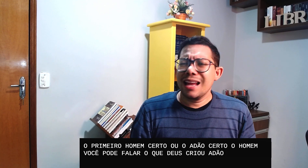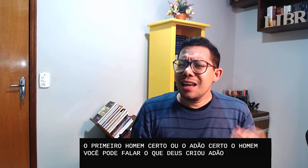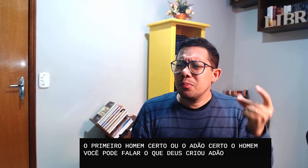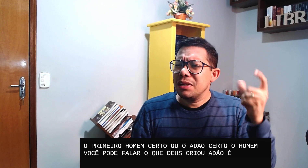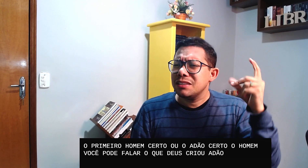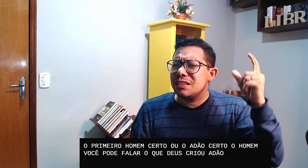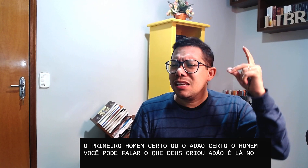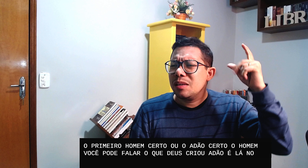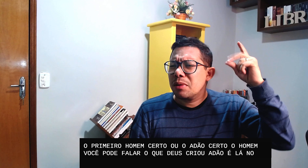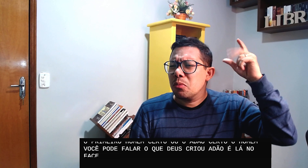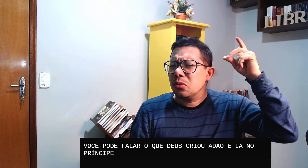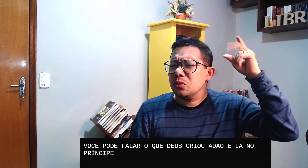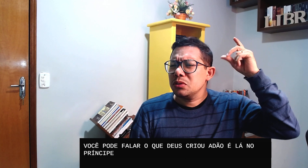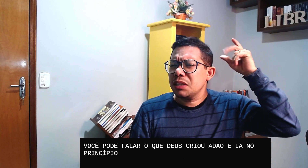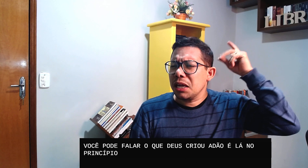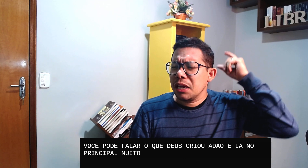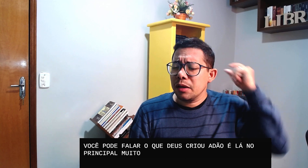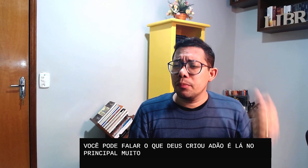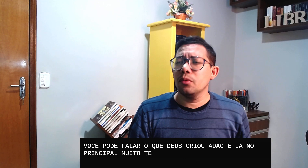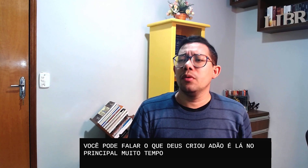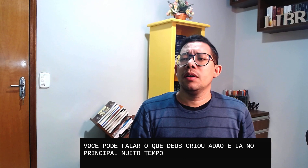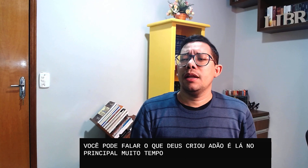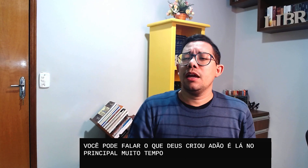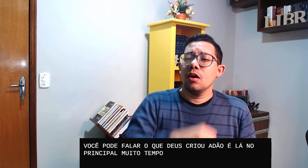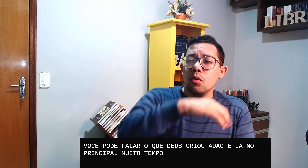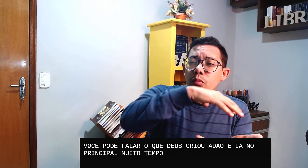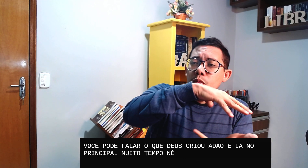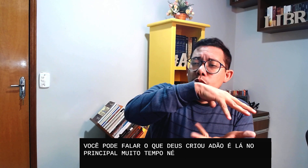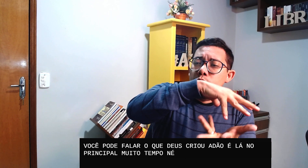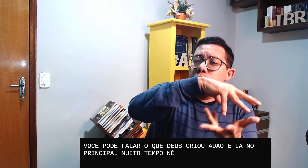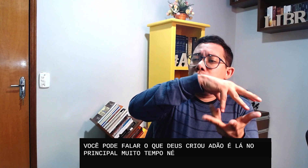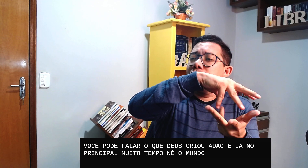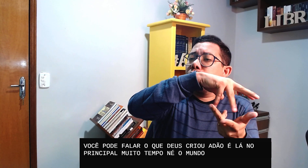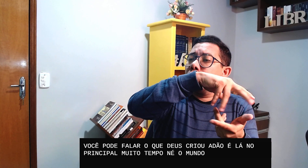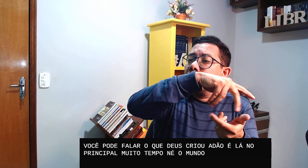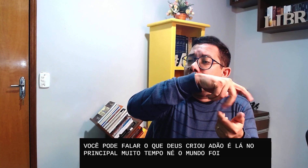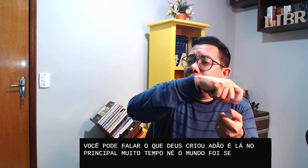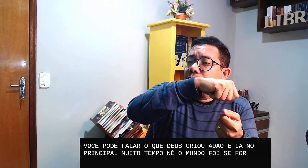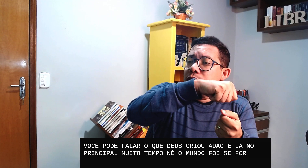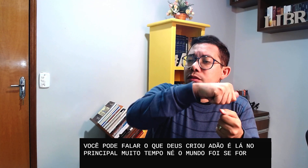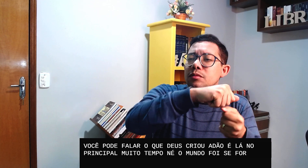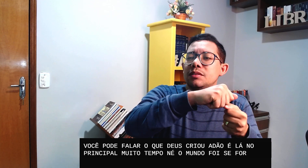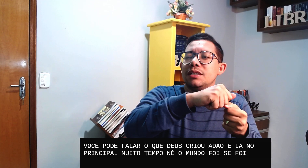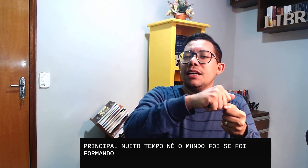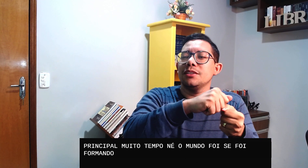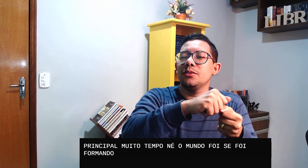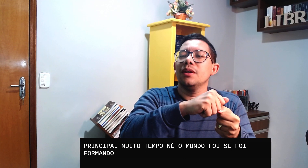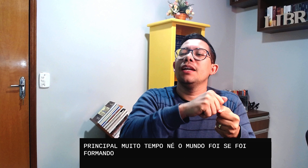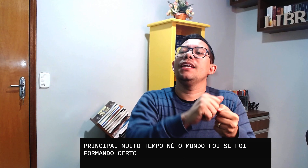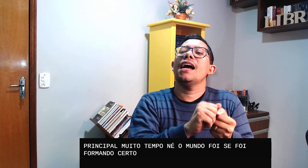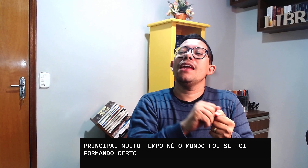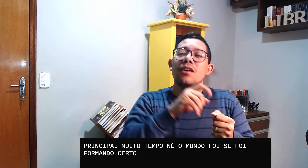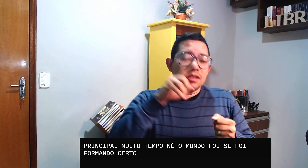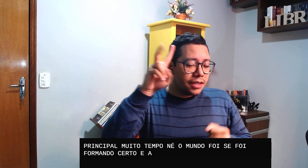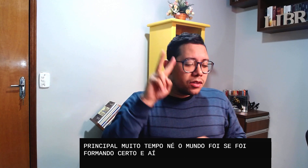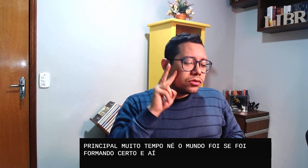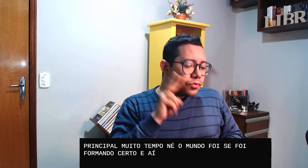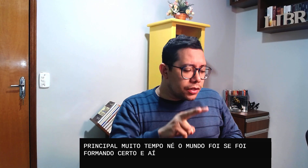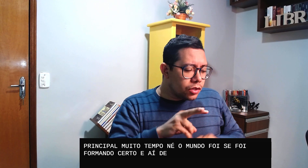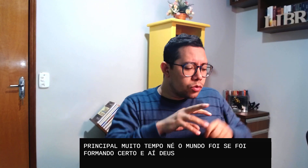no princípio, há muito tempo, né? O mundo foi se formando, certo? E aí, ó, Deus viu